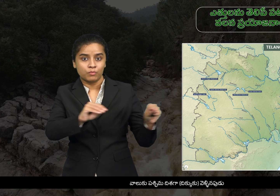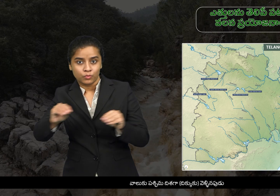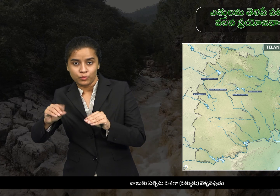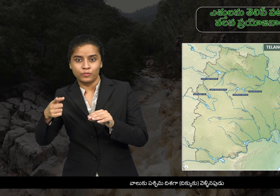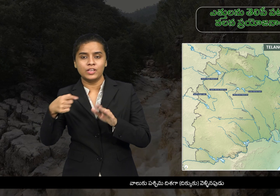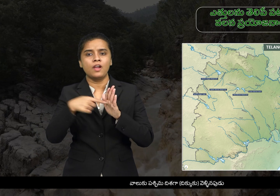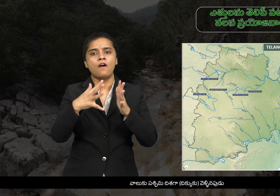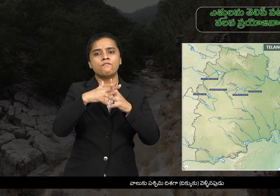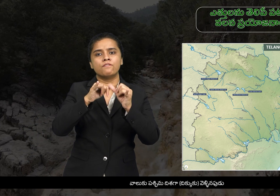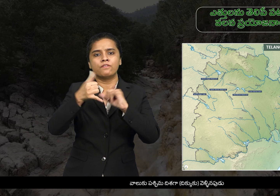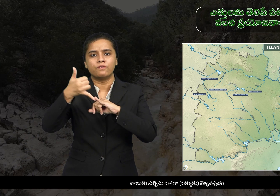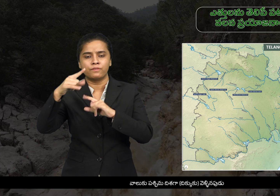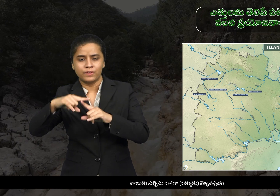వాలుకు పశ్చిమ దిశగా వెళ్ళినప్పుడు